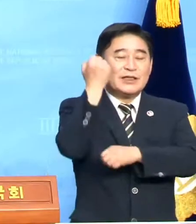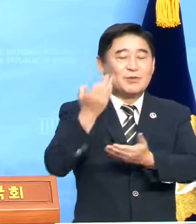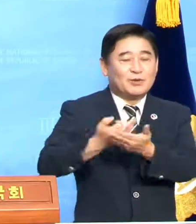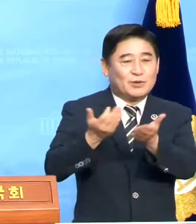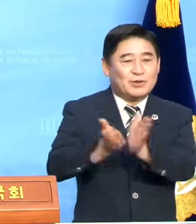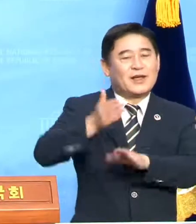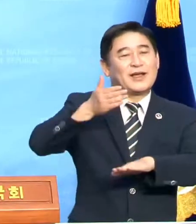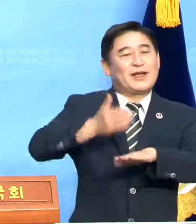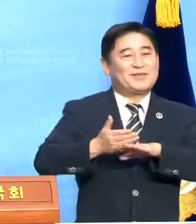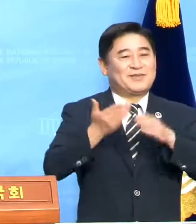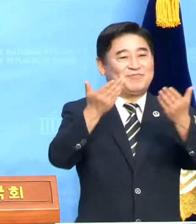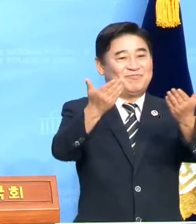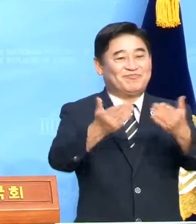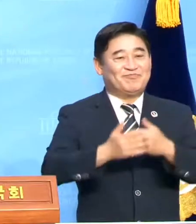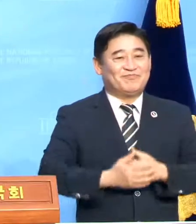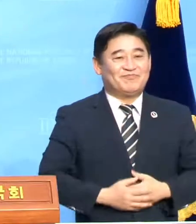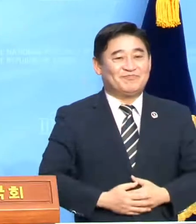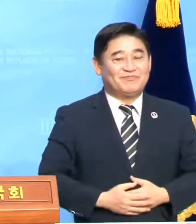감사드립니다